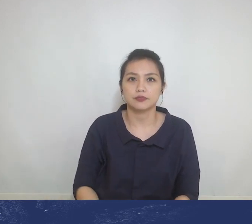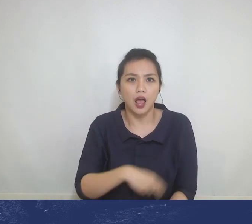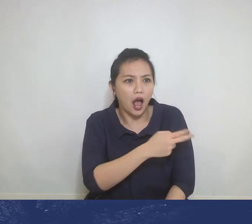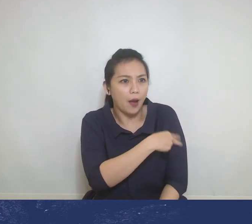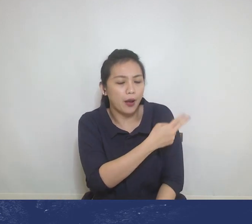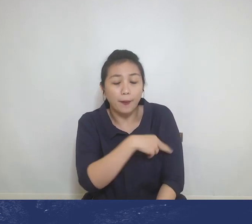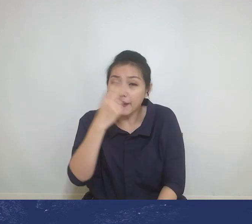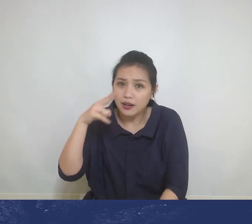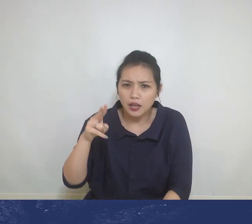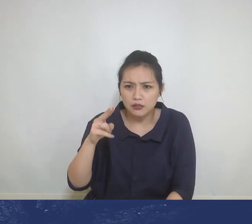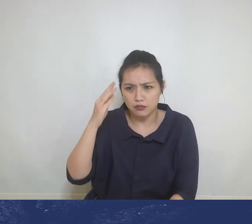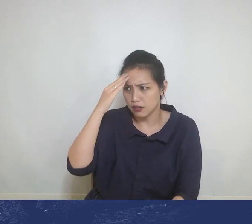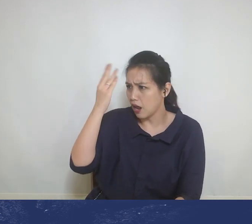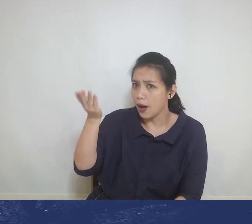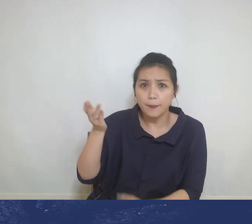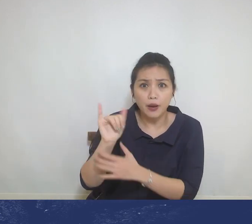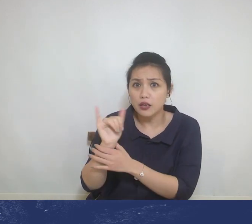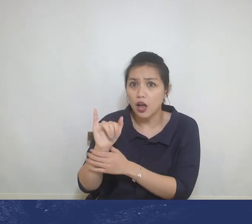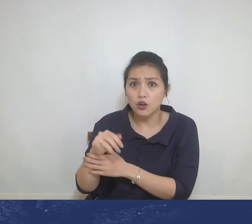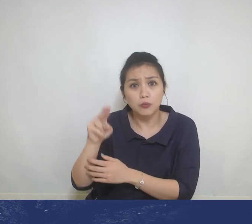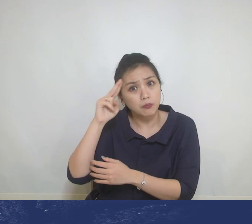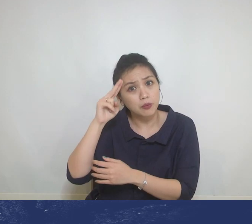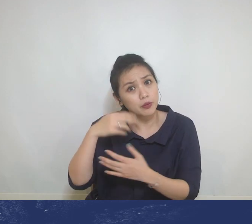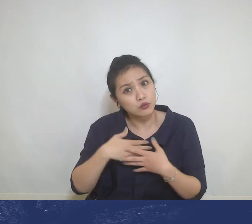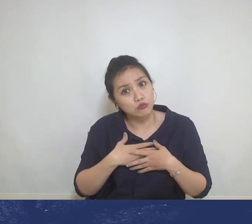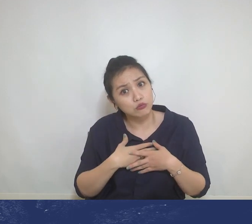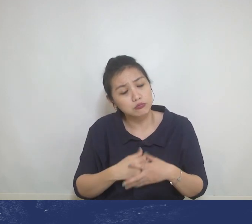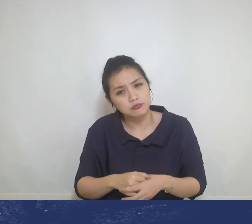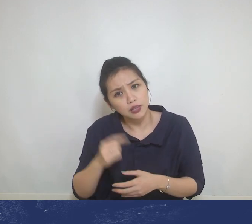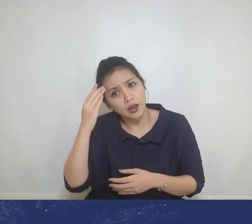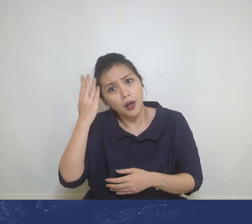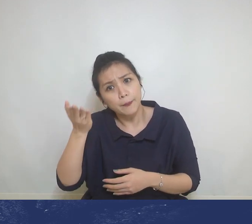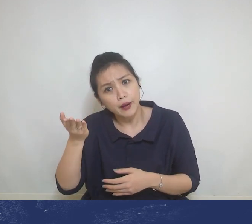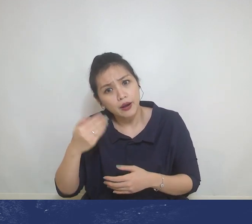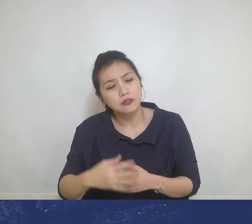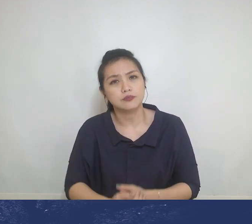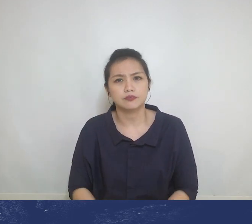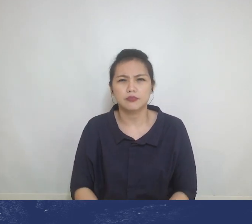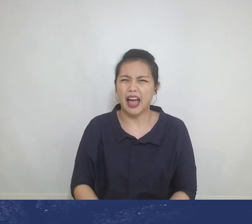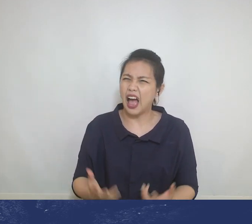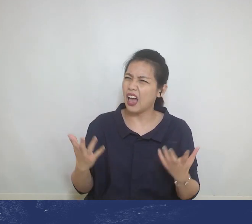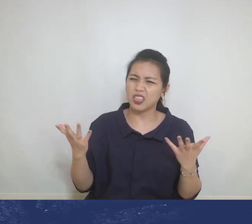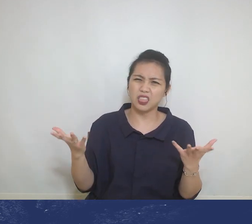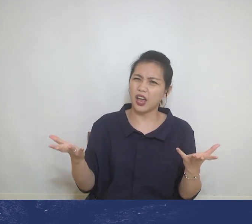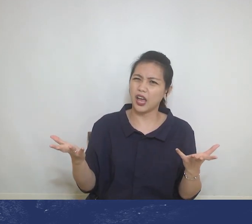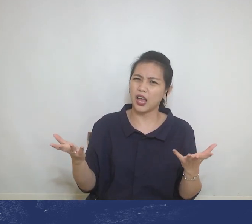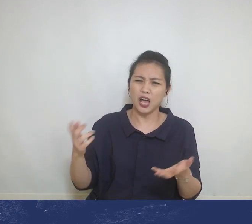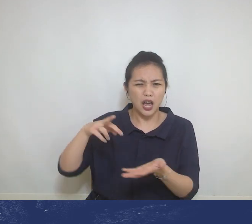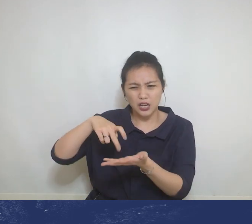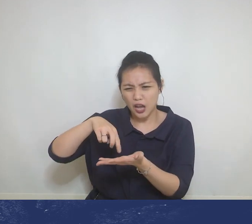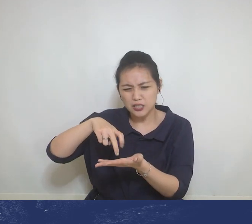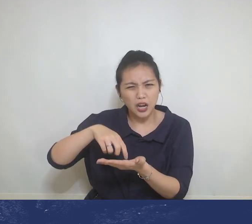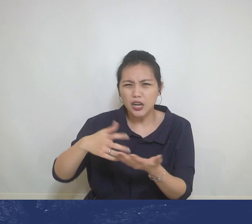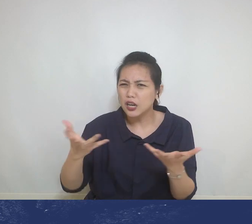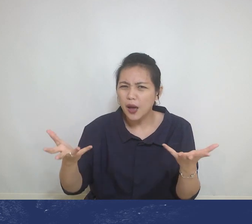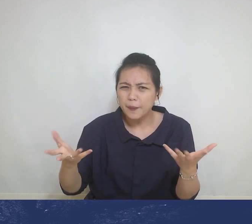Budaknya itu ngelihat ke dia. Loh, kenapa tuanku ini? Kemarin enggak apa-apa. Kemarin tegak. Hari ini kok aneh ya?